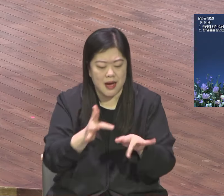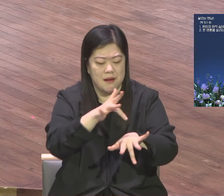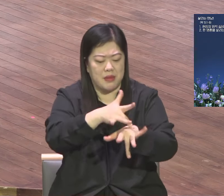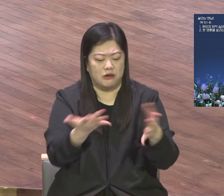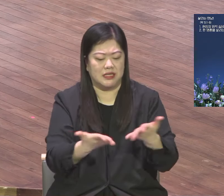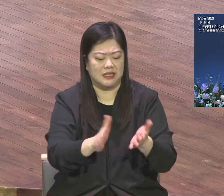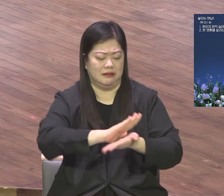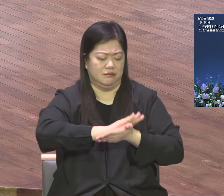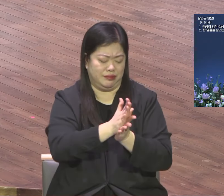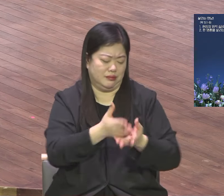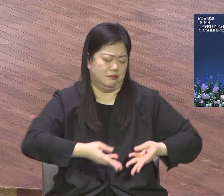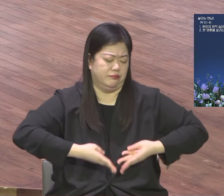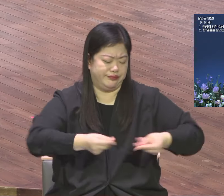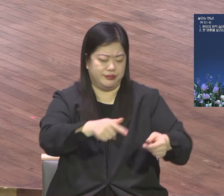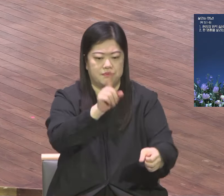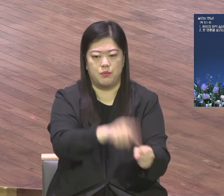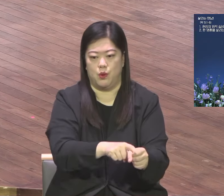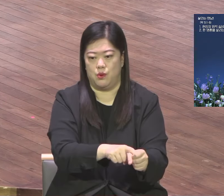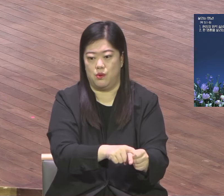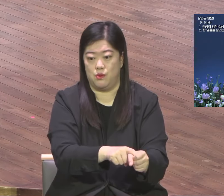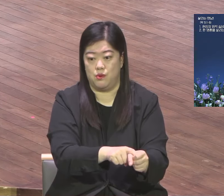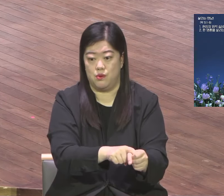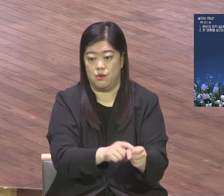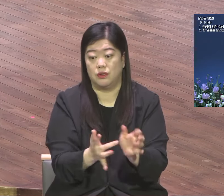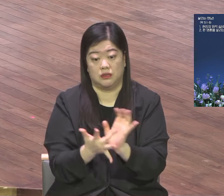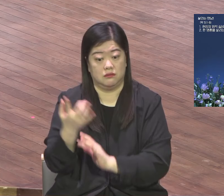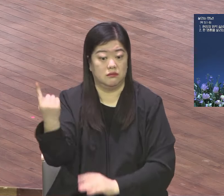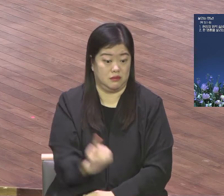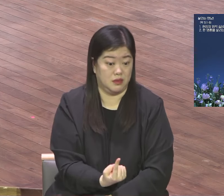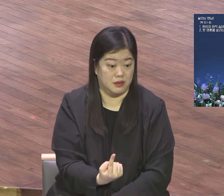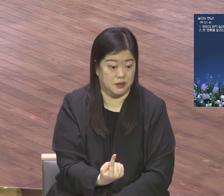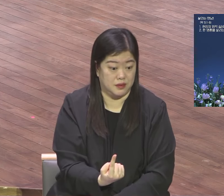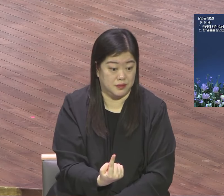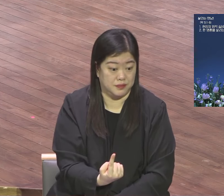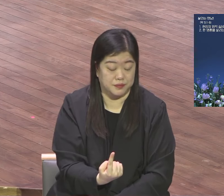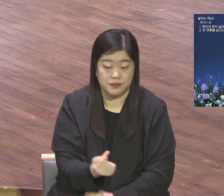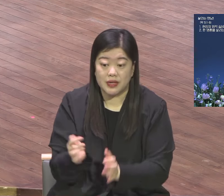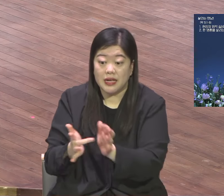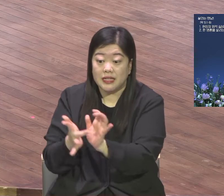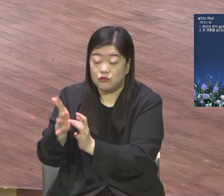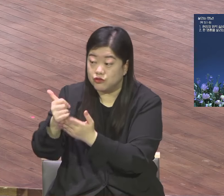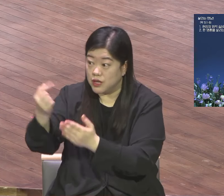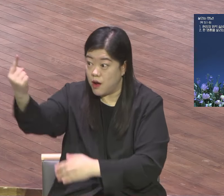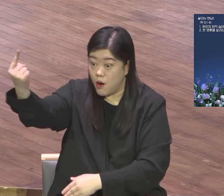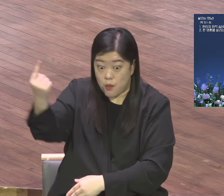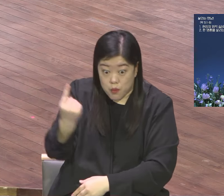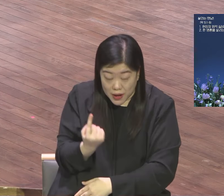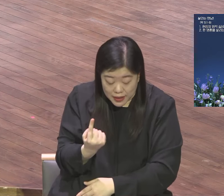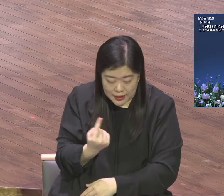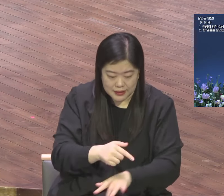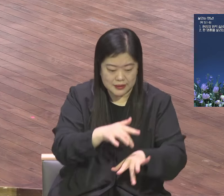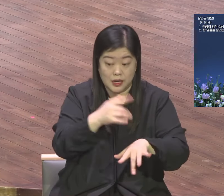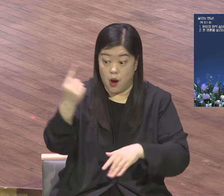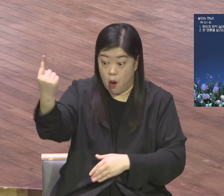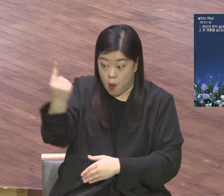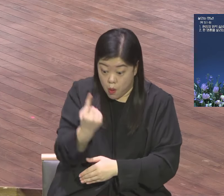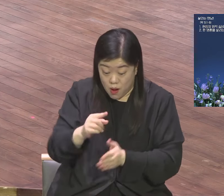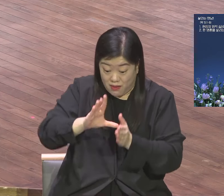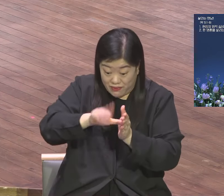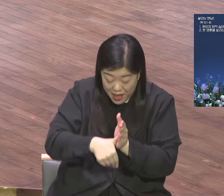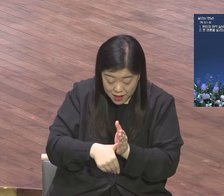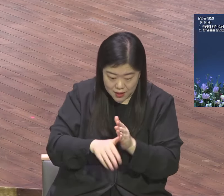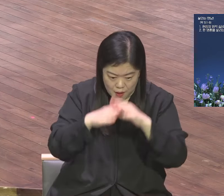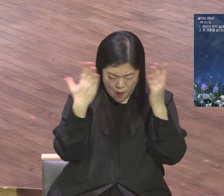예수님이 여호수아냐 마귀를 멸하러 생애에 삐지신 생명에 삐지신 예수님께서 임하는 순간에 어둠은